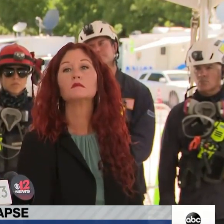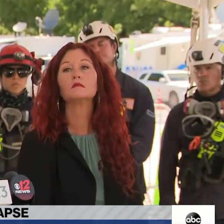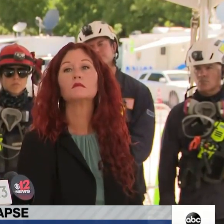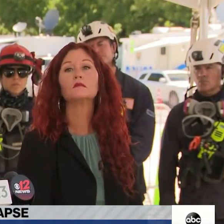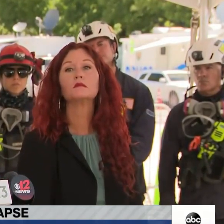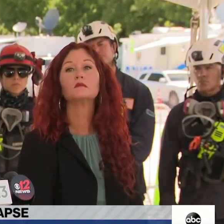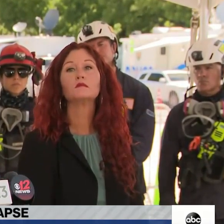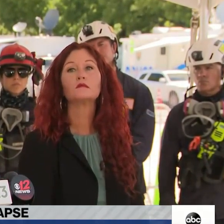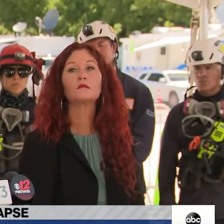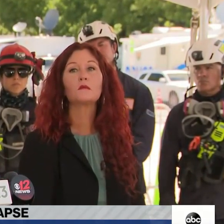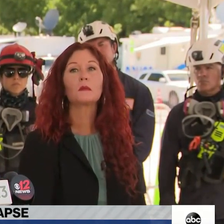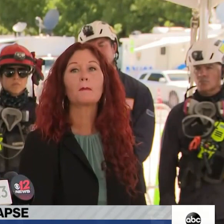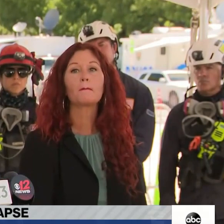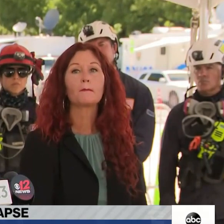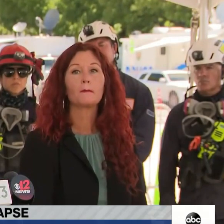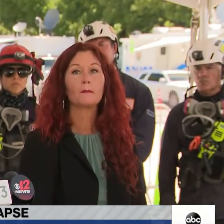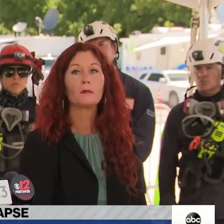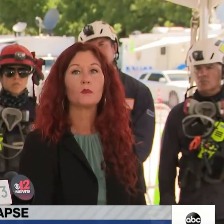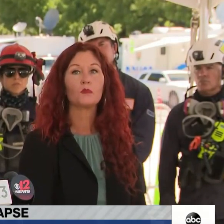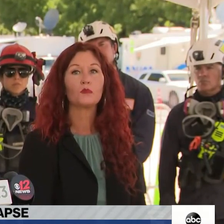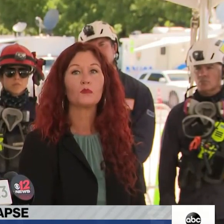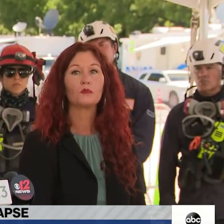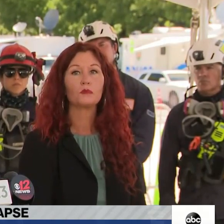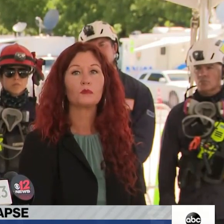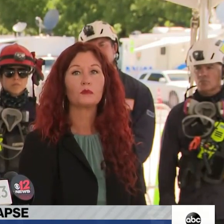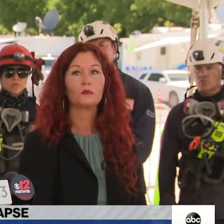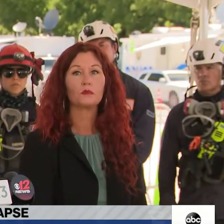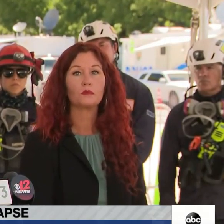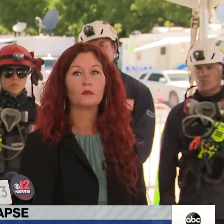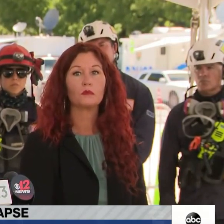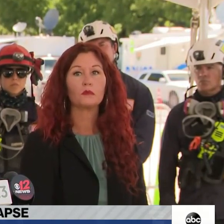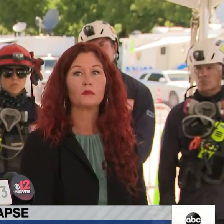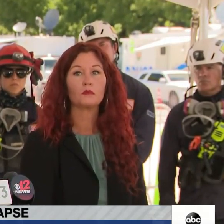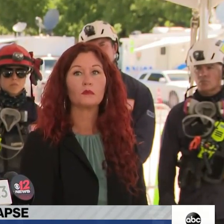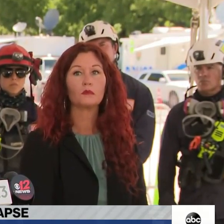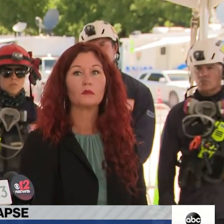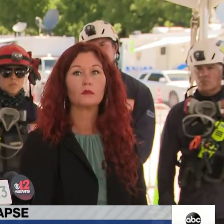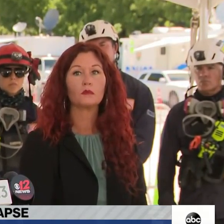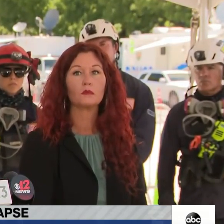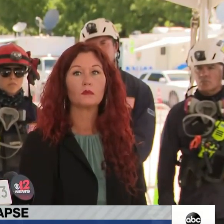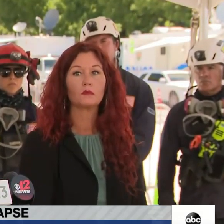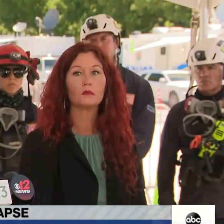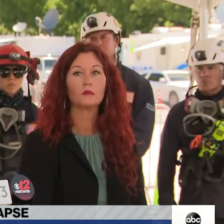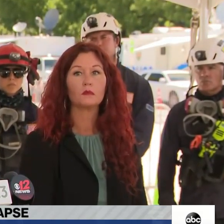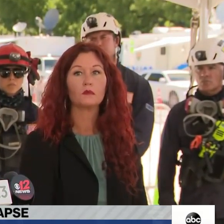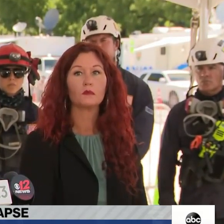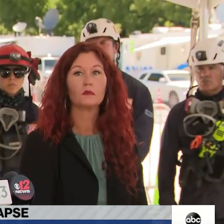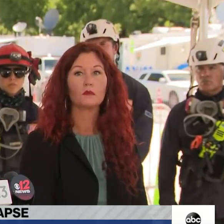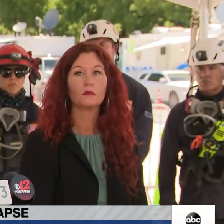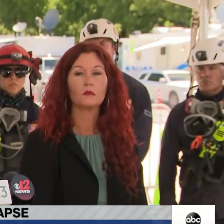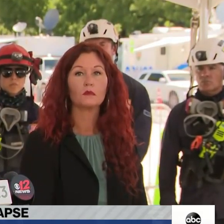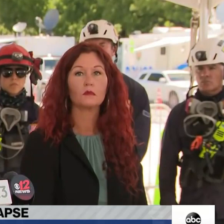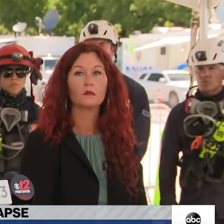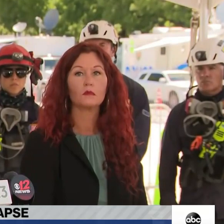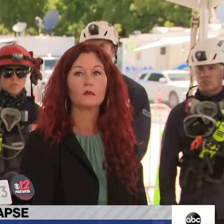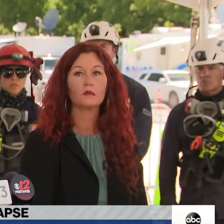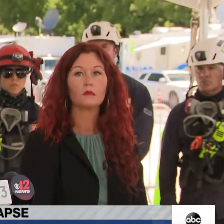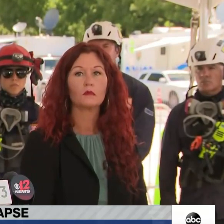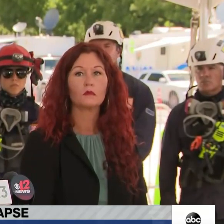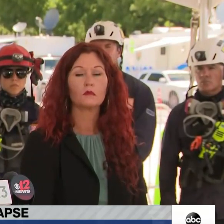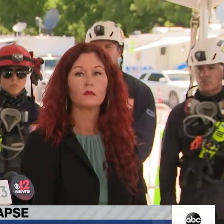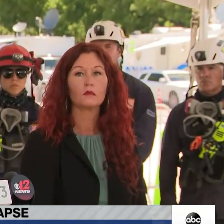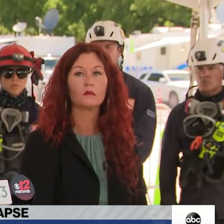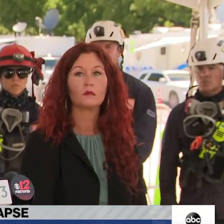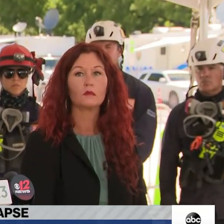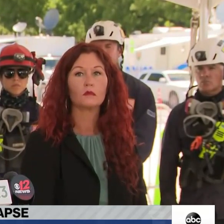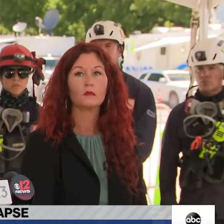Que toute communauté hein, avec toute qualité de recherche ça yo, a fait pour effondrement parce que nous devons